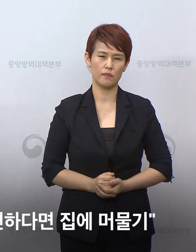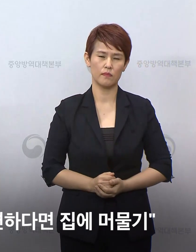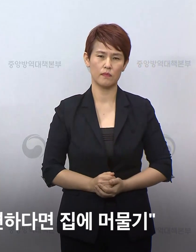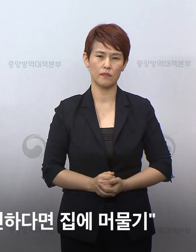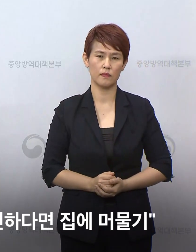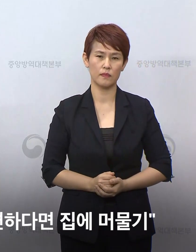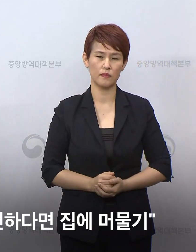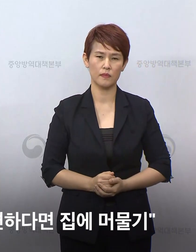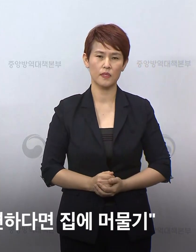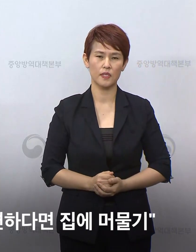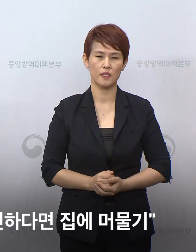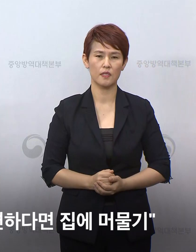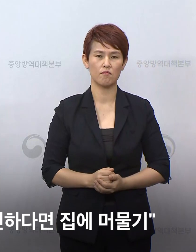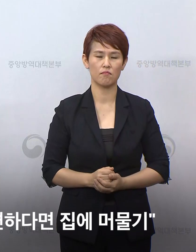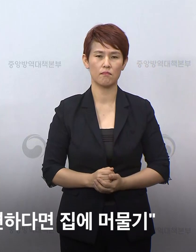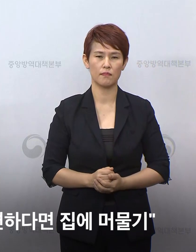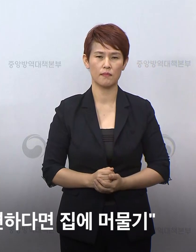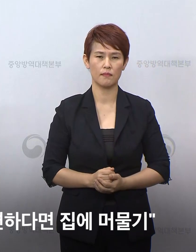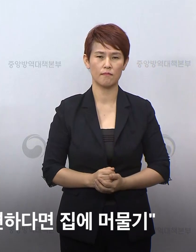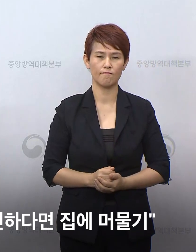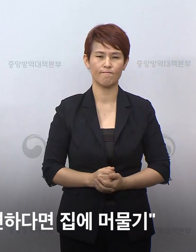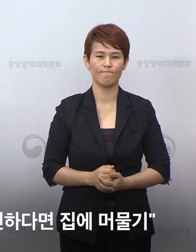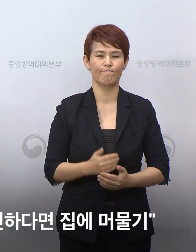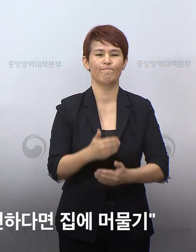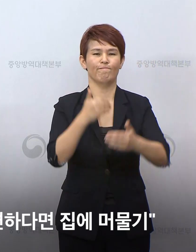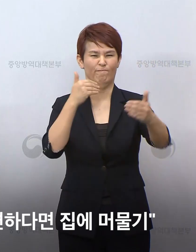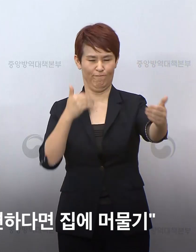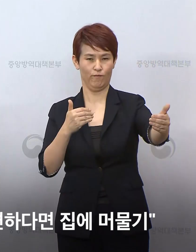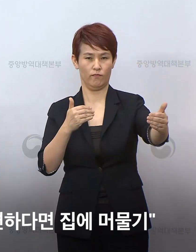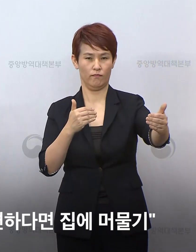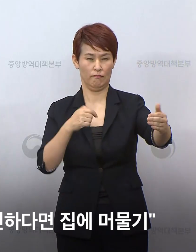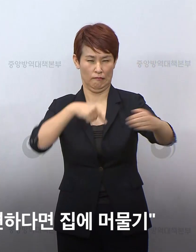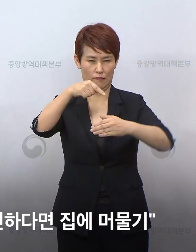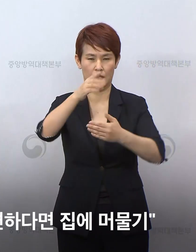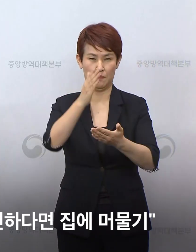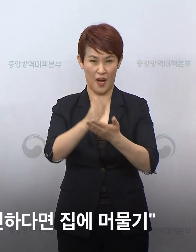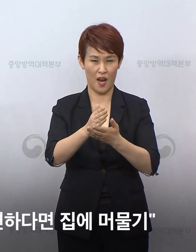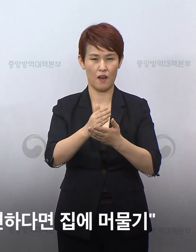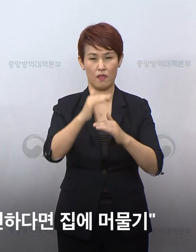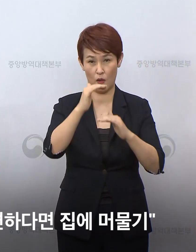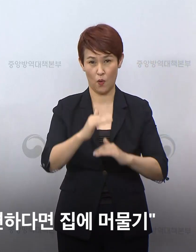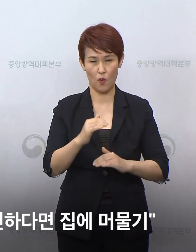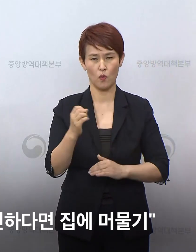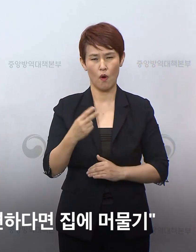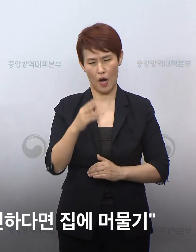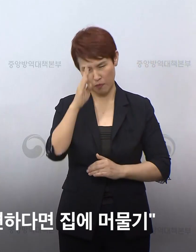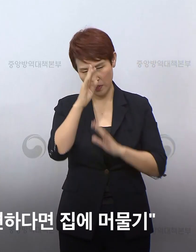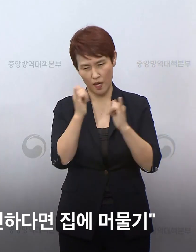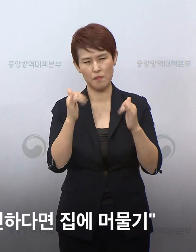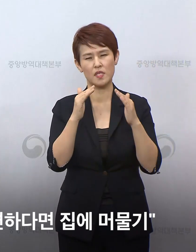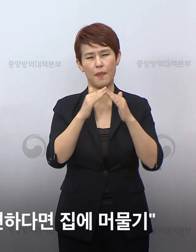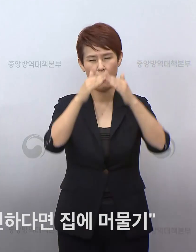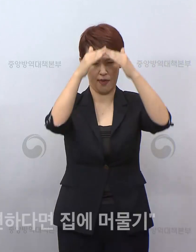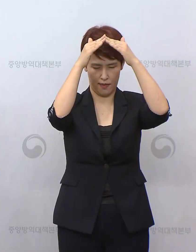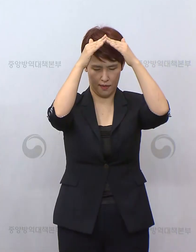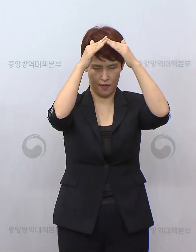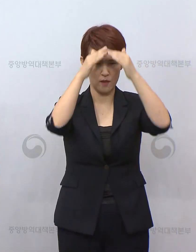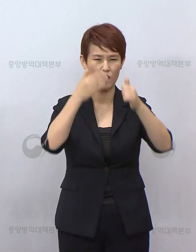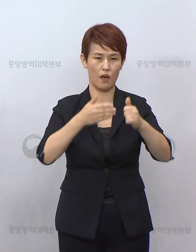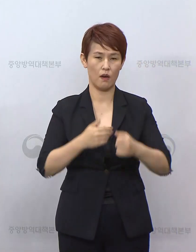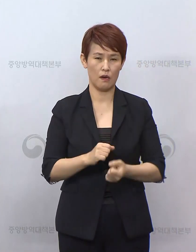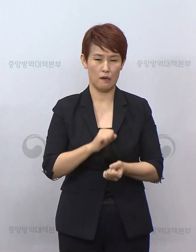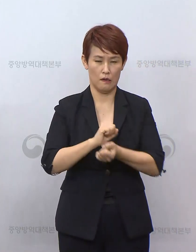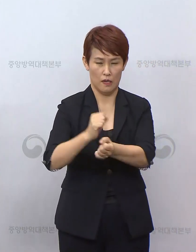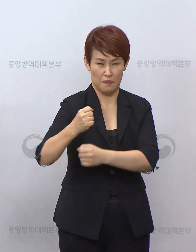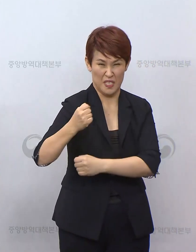그래서 이런 사회적인 그 사회적 거리두기에 대한 거또 아프신 분들은 가급적 집에서 특히